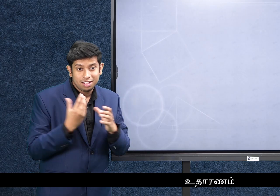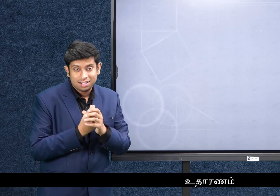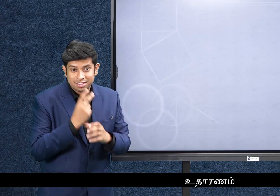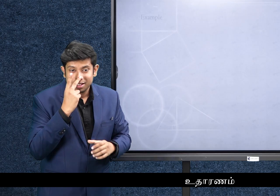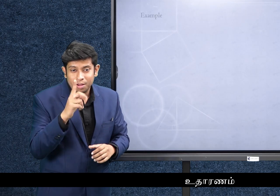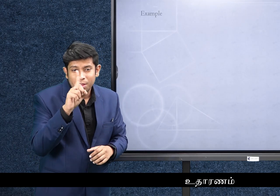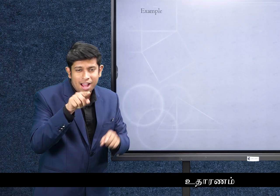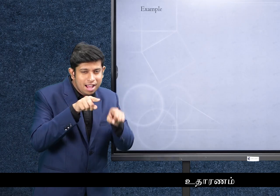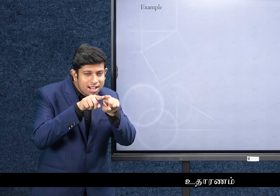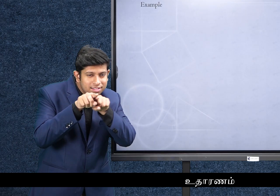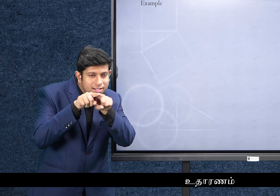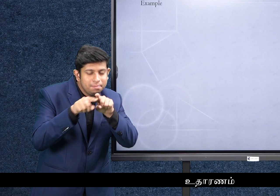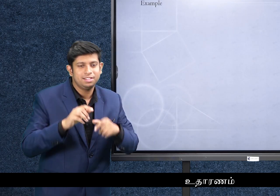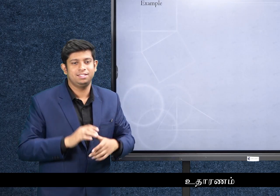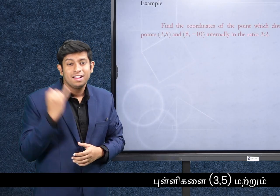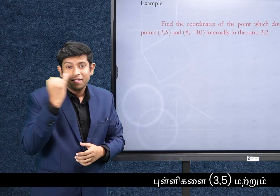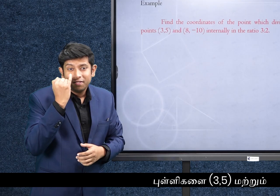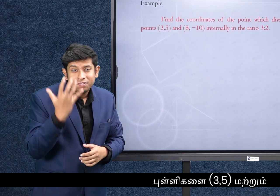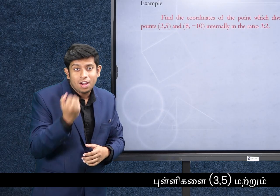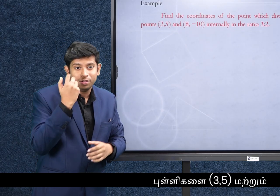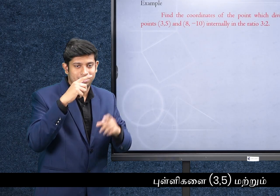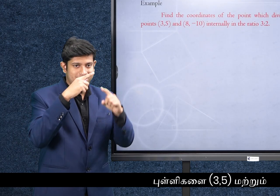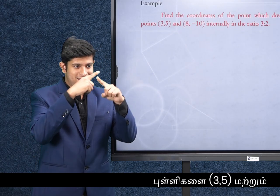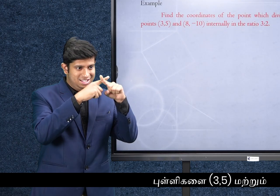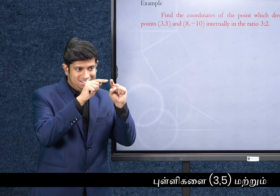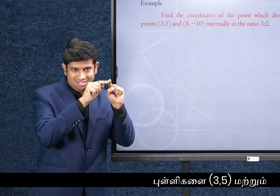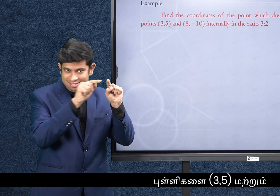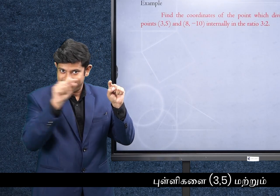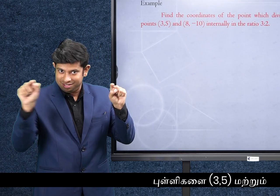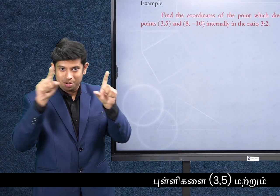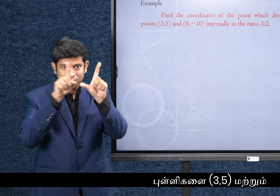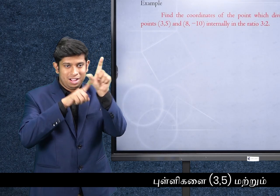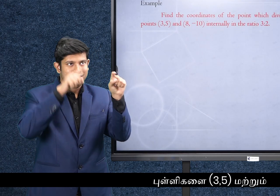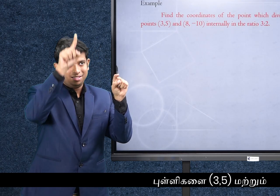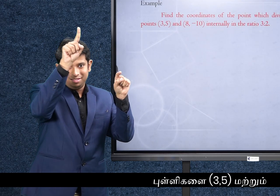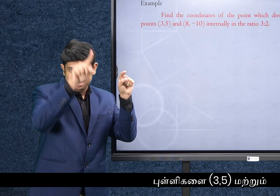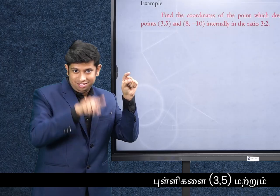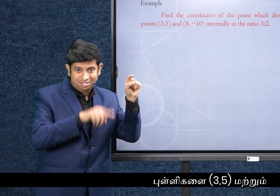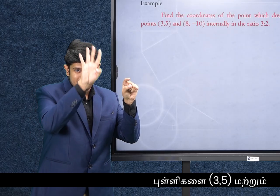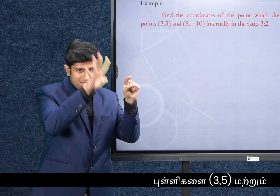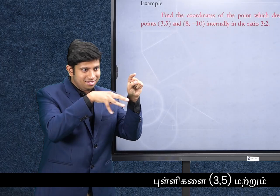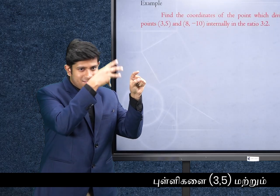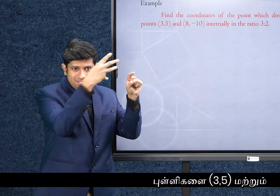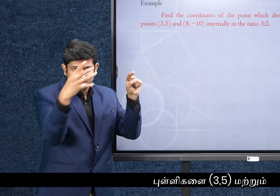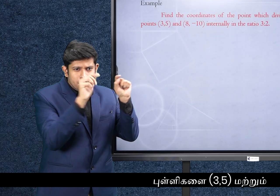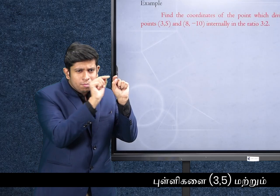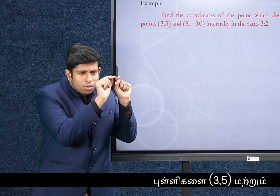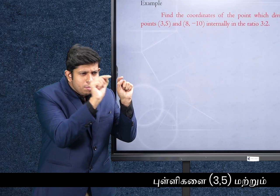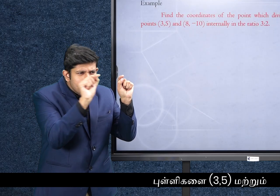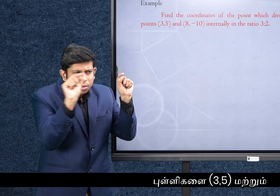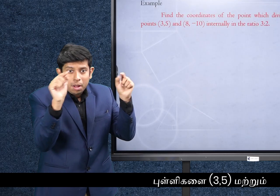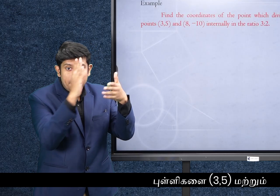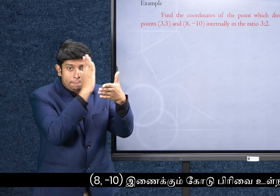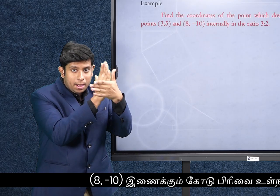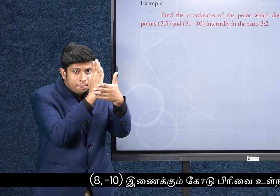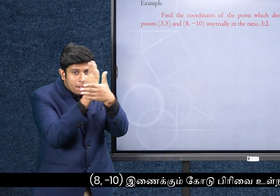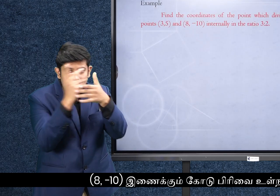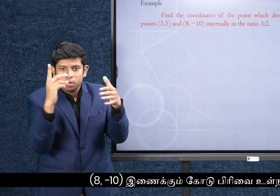உதாரணம் புள்ளிகளை அடைப்புக்குறிக்குள் 3 மற்றும் 5 மற்றும் 8 மற்றும்